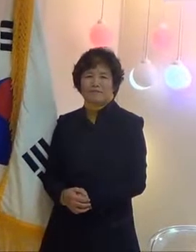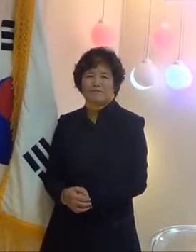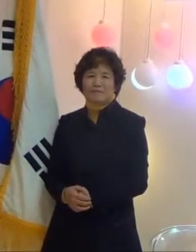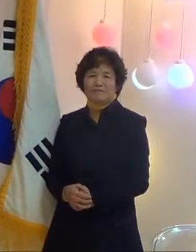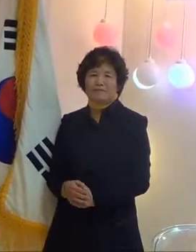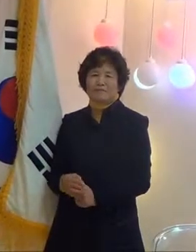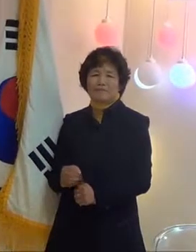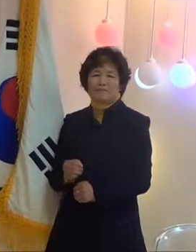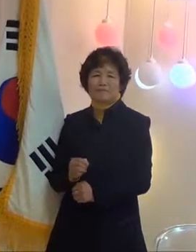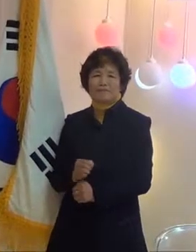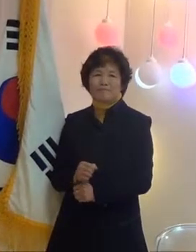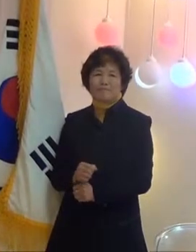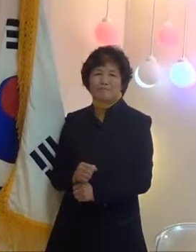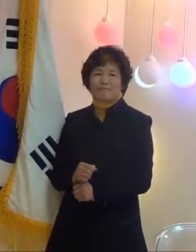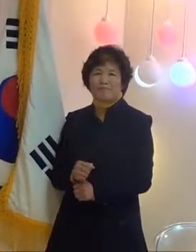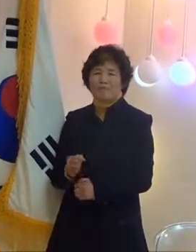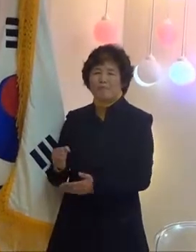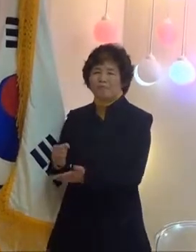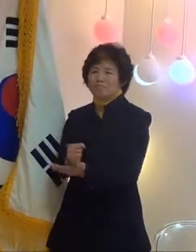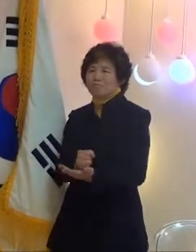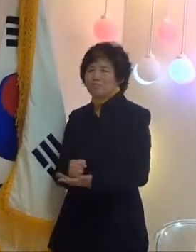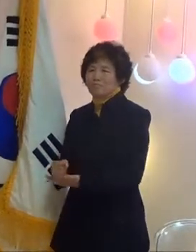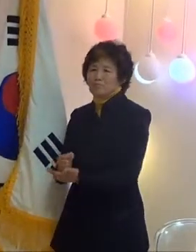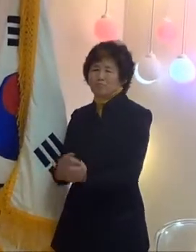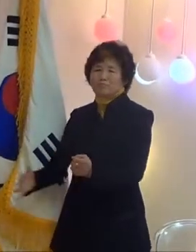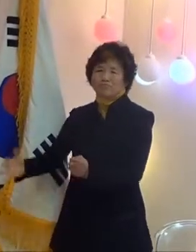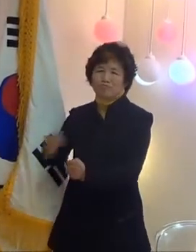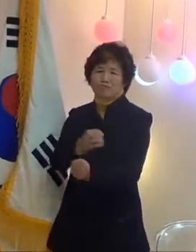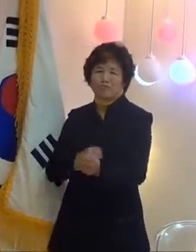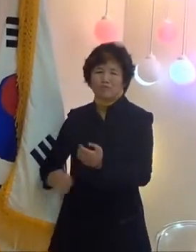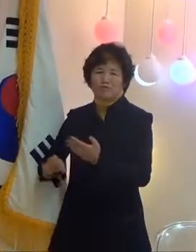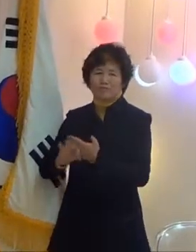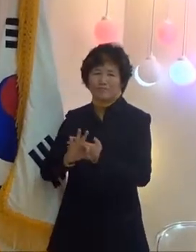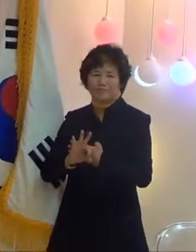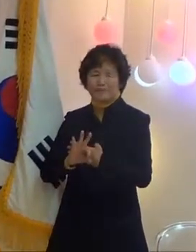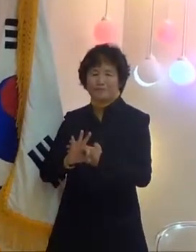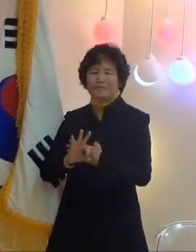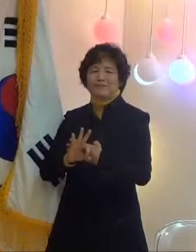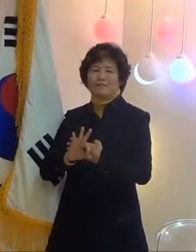발이 아니라 운명이 묶였으며